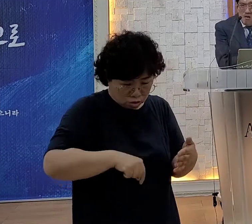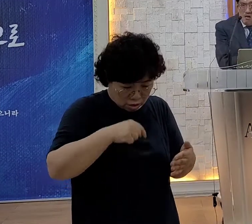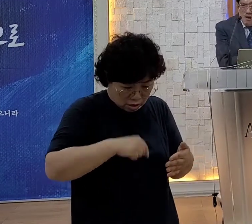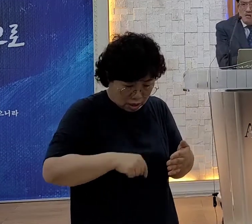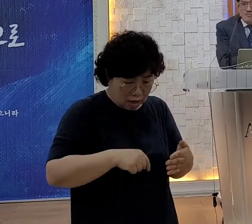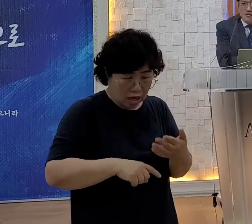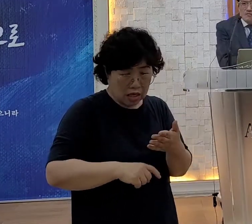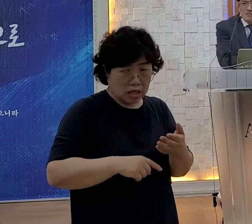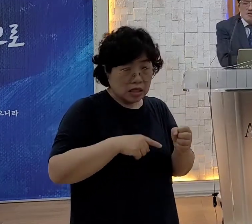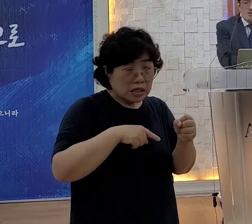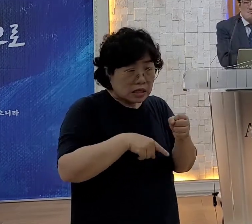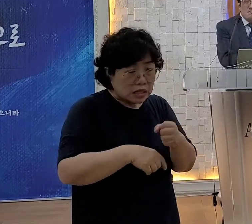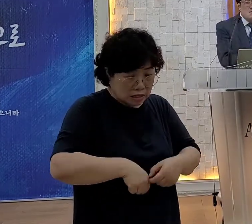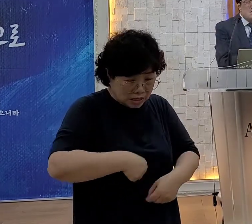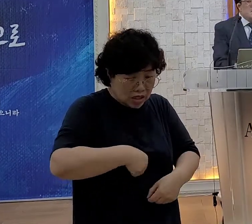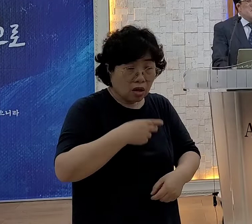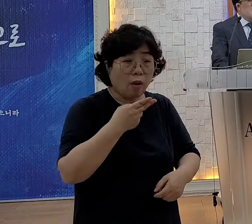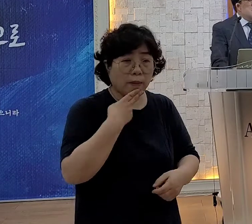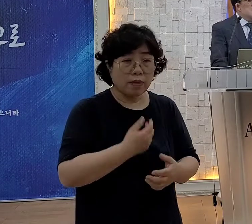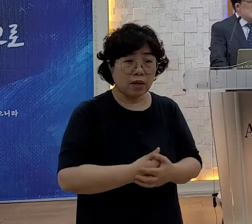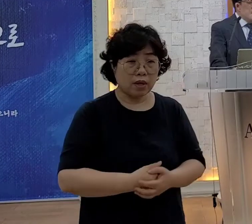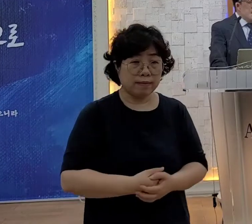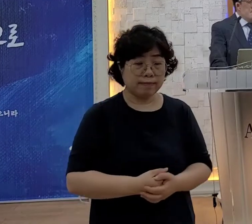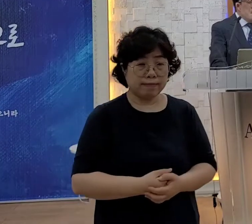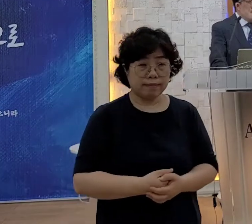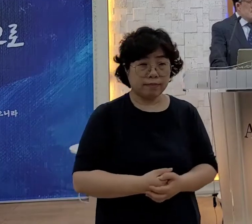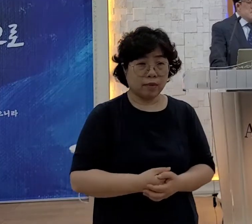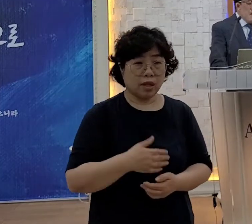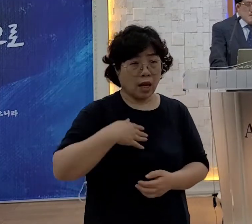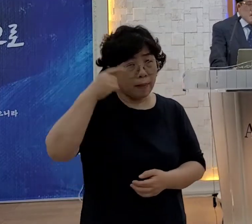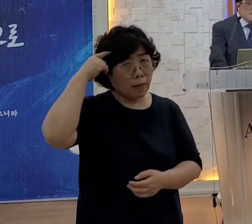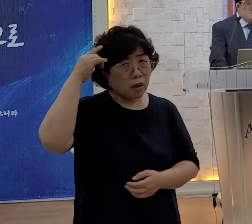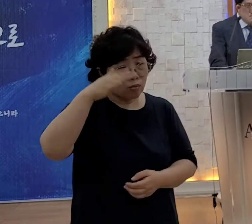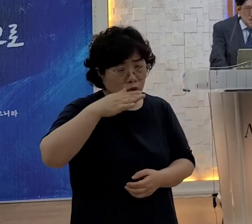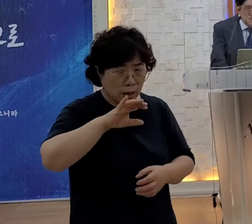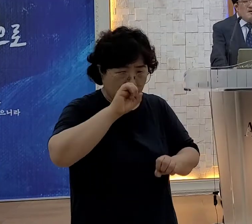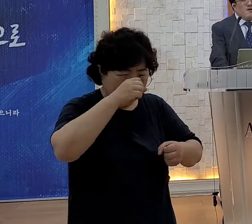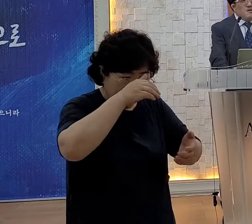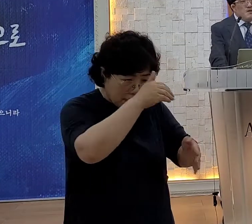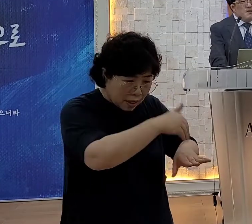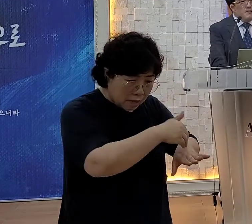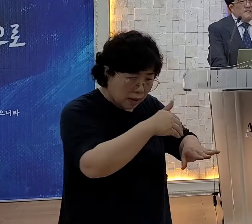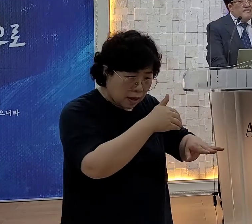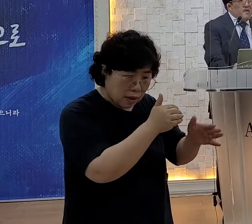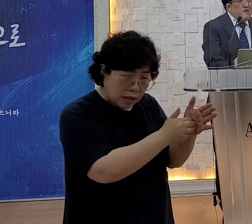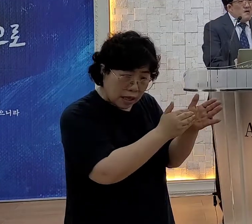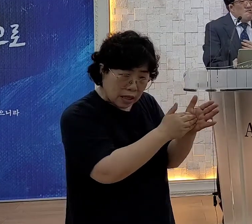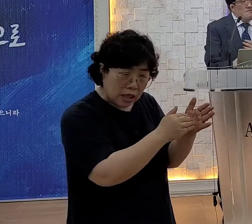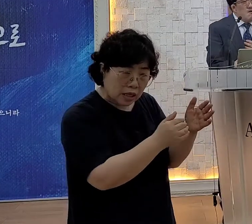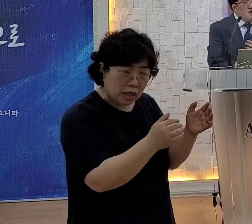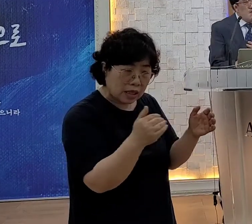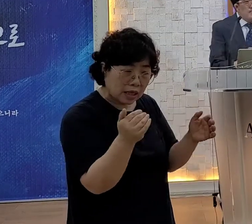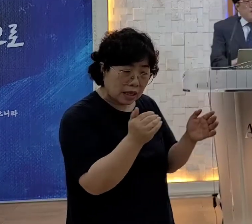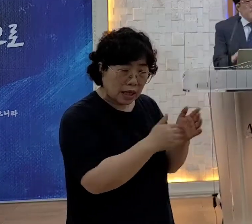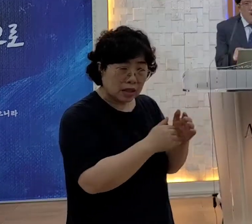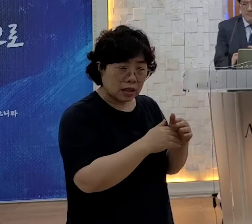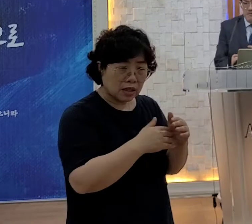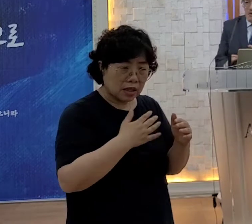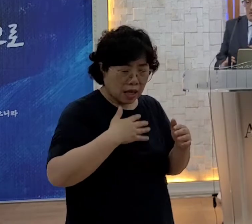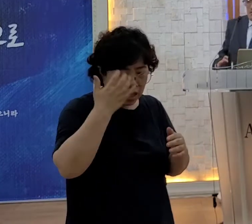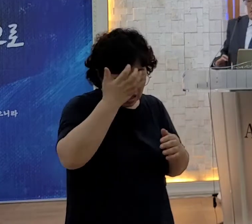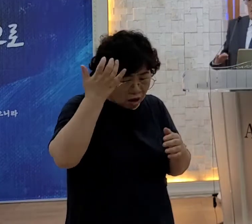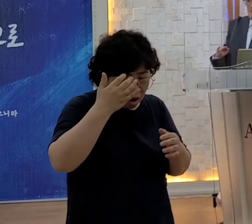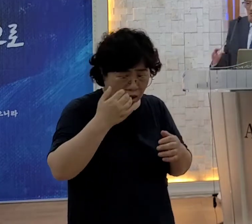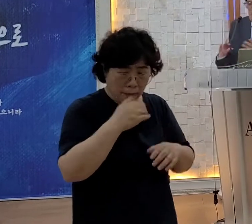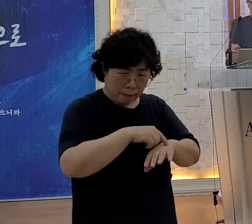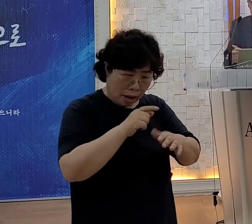있다 라는 이 말은 우리는 이미 모든 내 머리끝부터 발끝까지 육체뿐만 아니라 내 영혼과 내